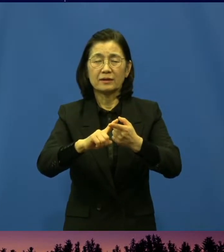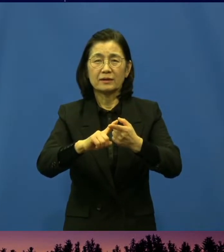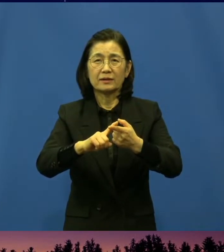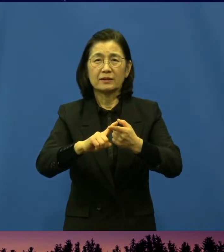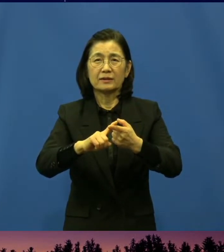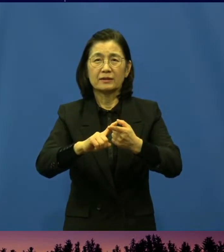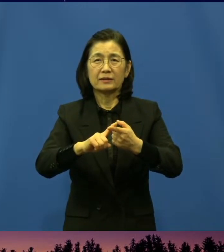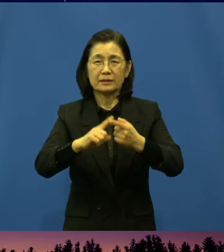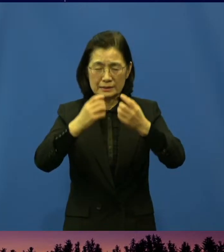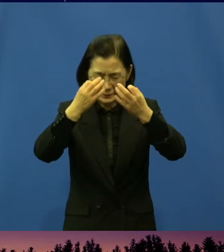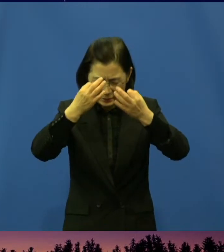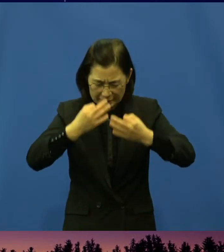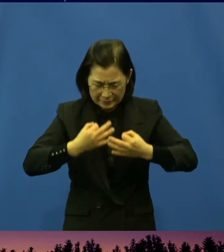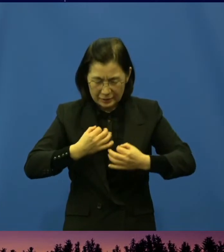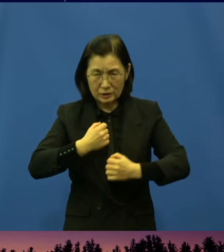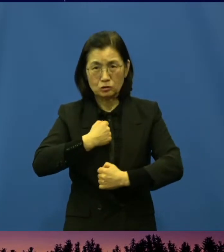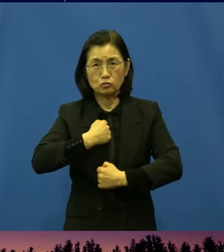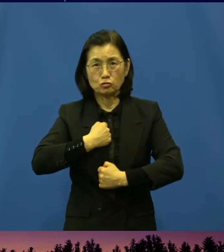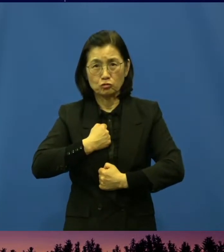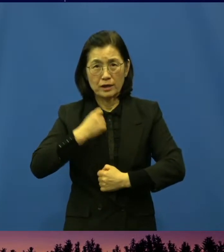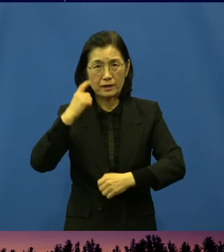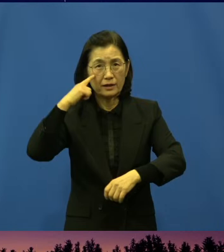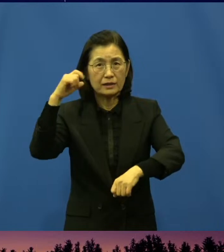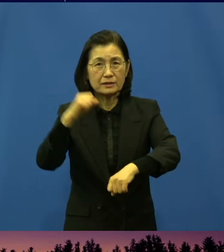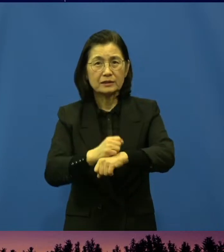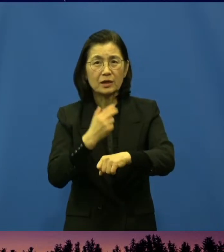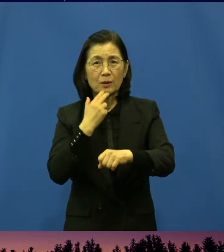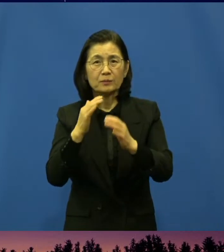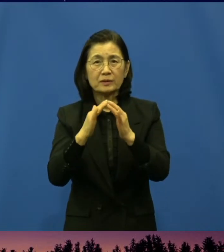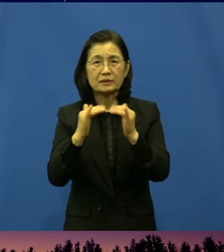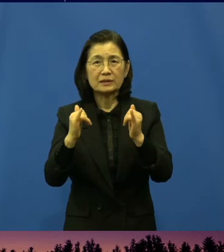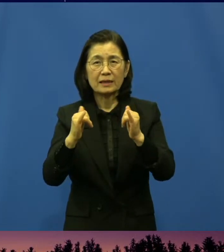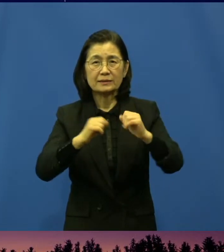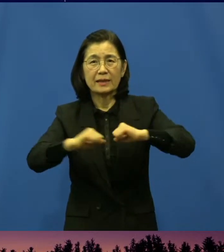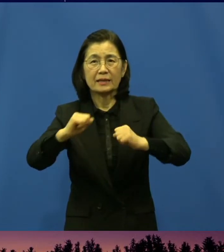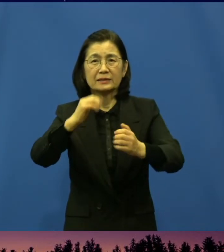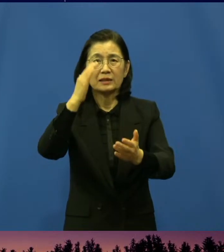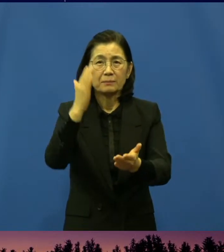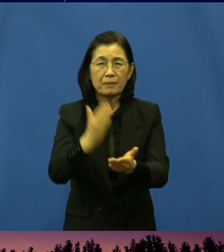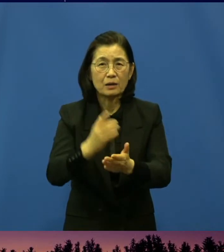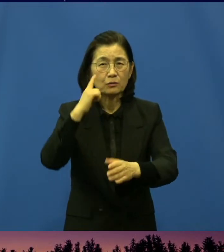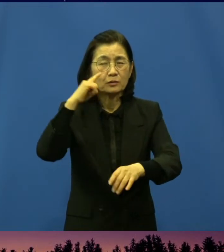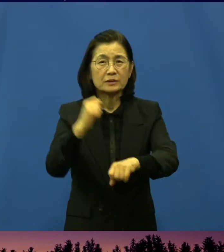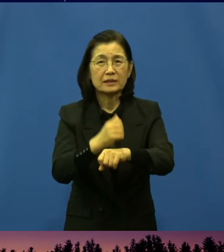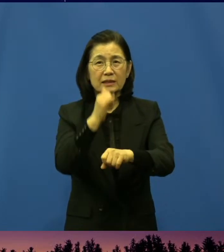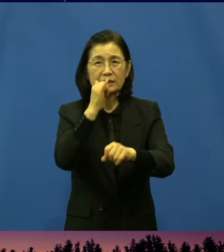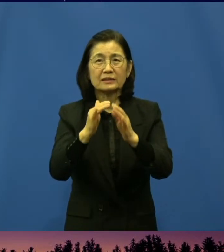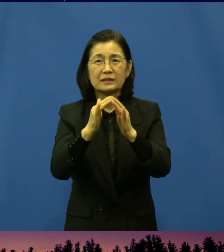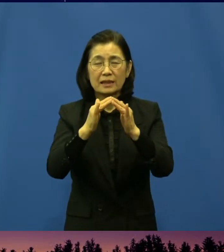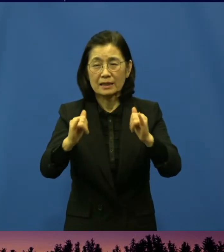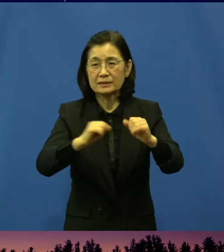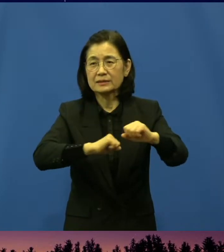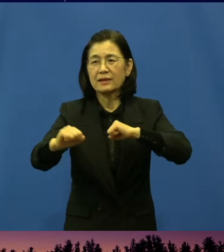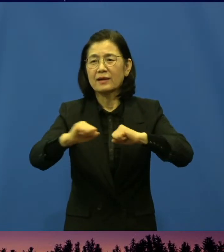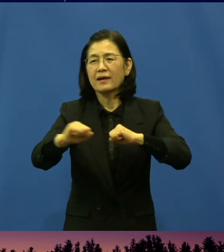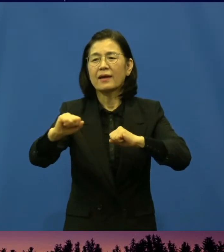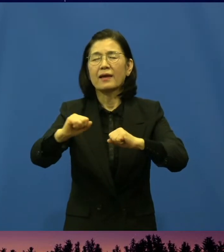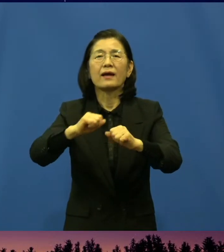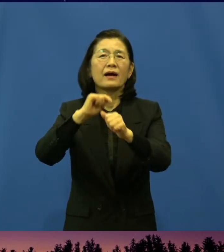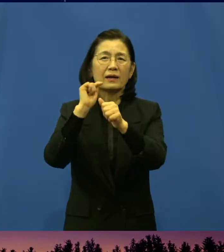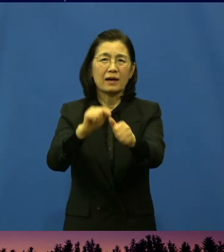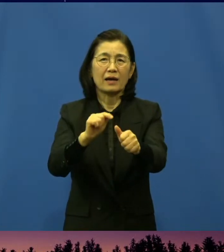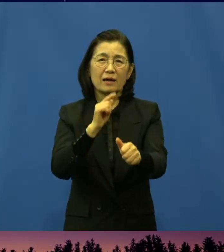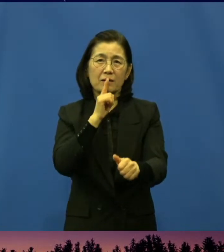주의하여 지혜 없는 자 같이 하지 말고 오직 지혜 있는 자 같이 하여. 이게 시간에 대한 얘기를 하는